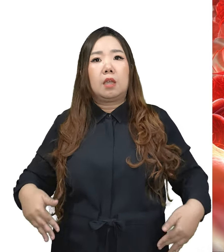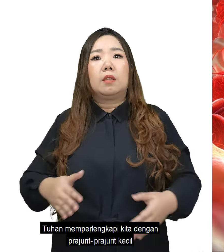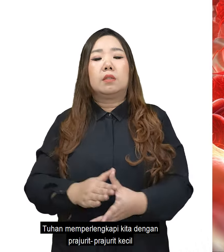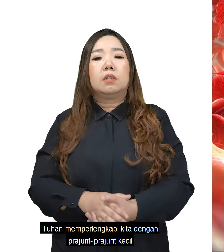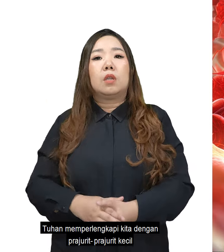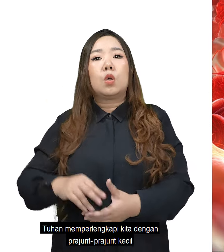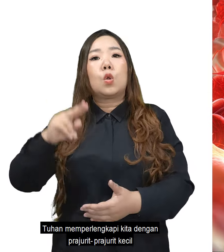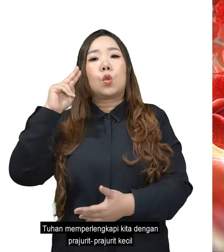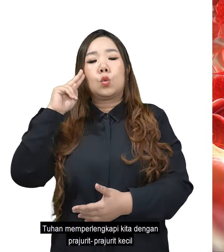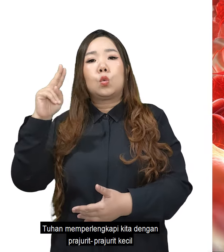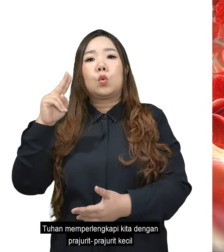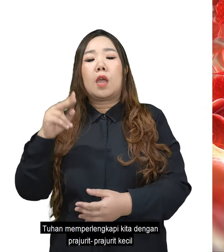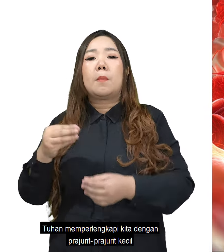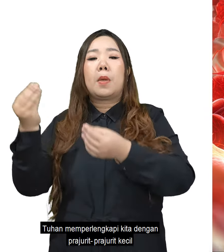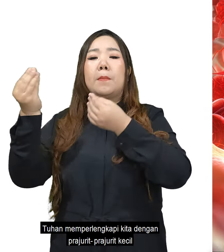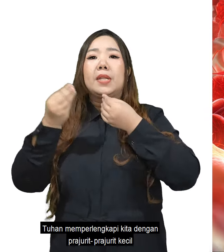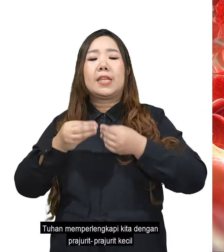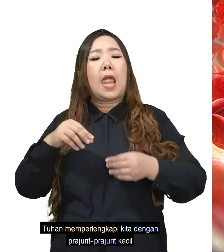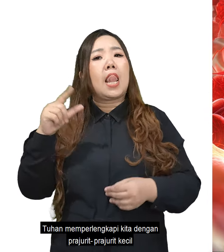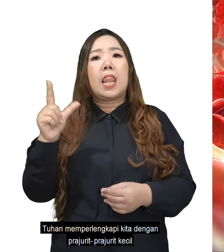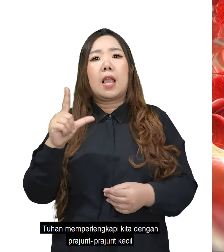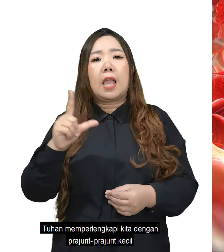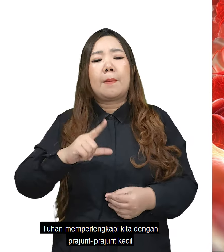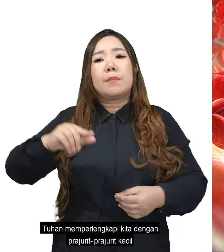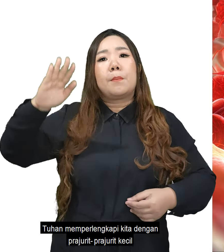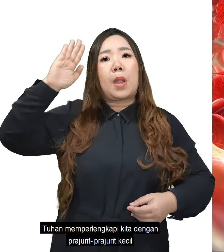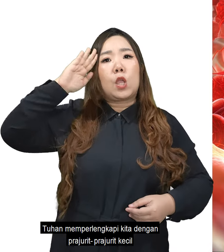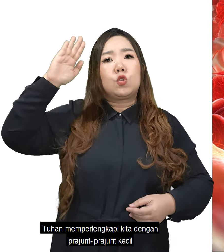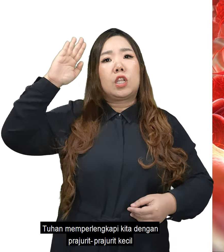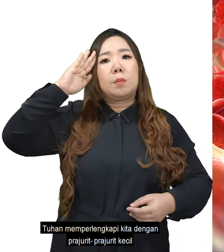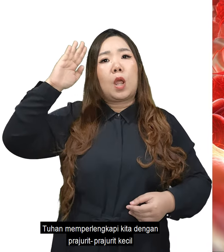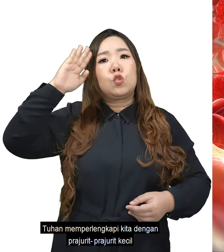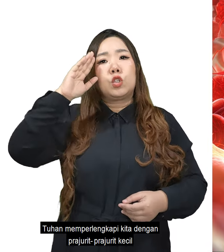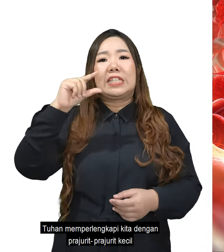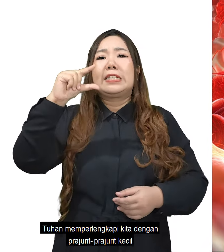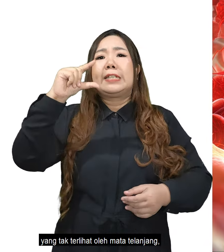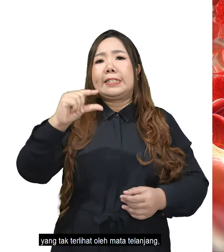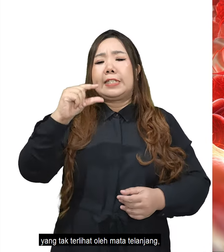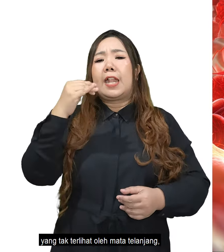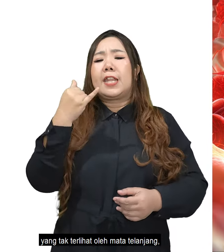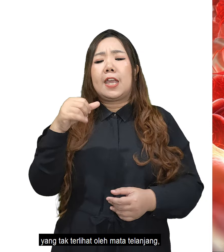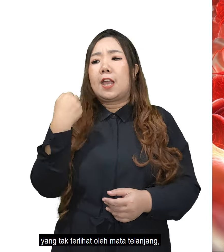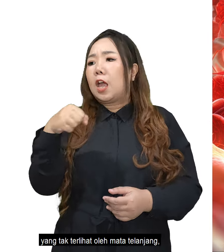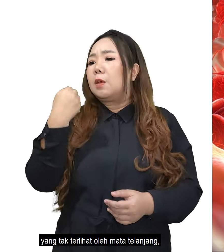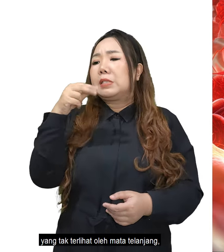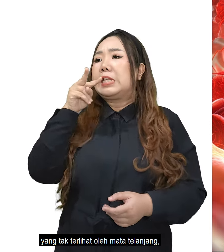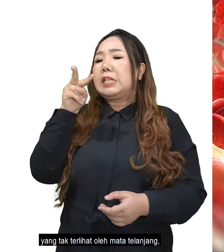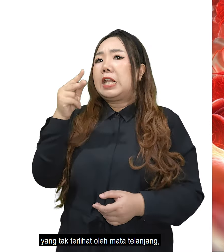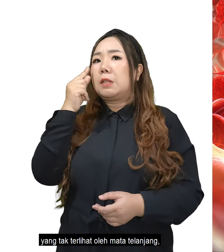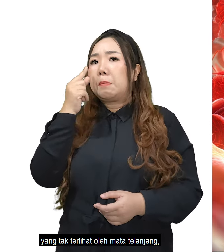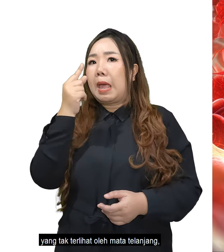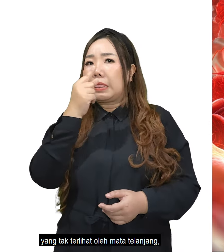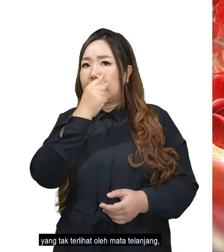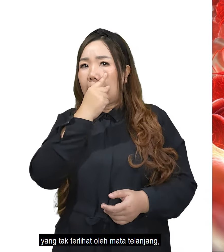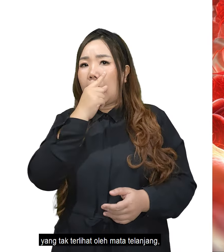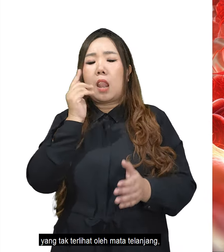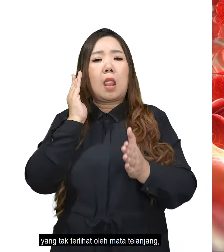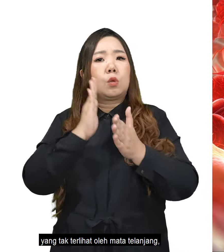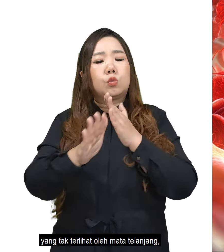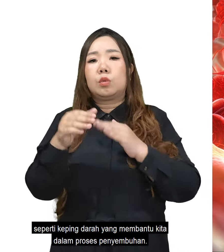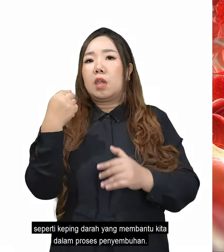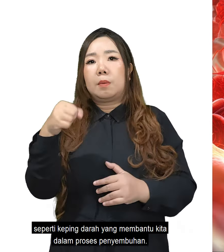manusia Tuhan memperlengkapi kita dengan prajurit-prajurit kecil yang tak terlihat oleh mata